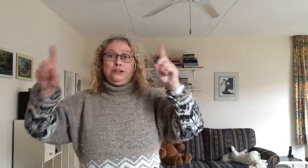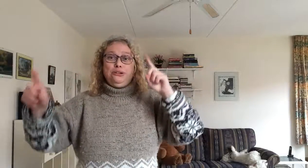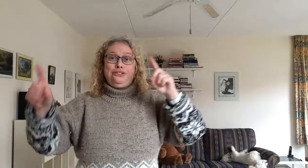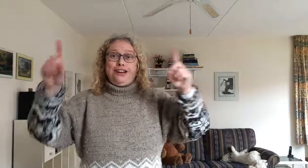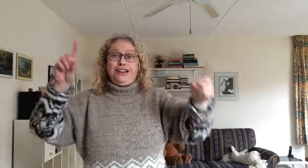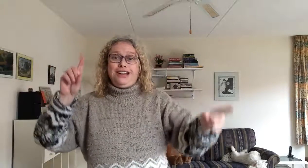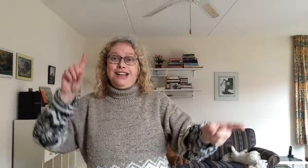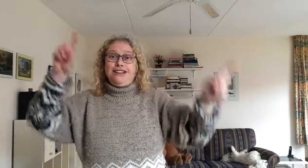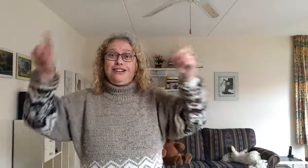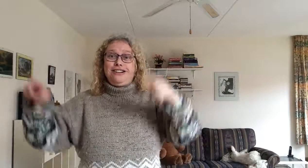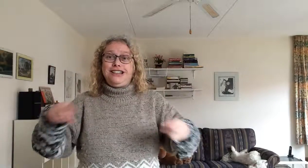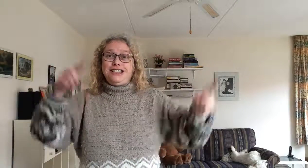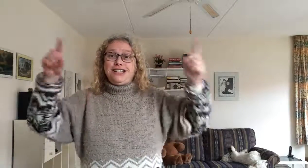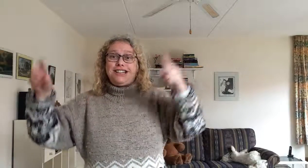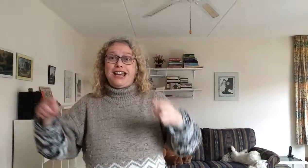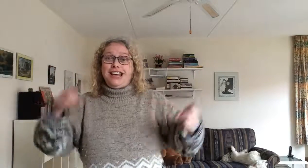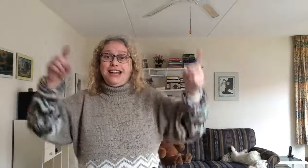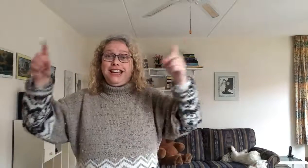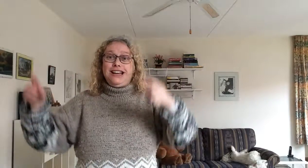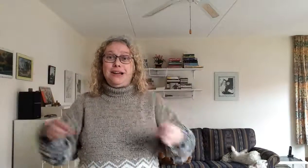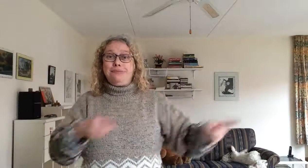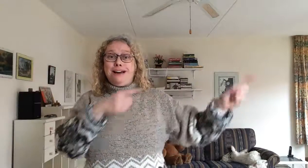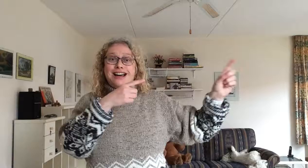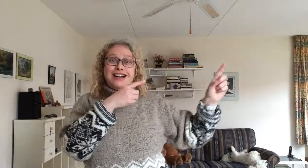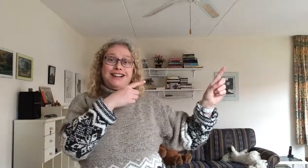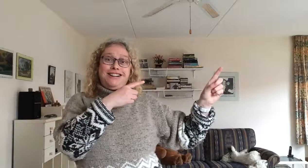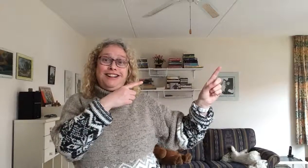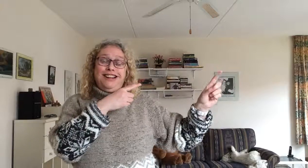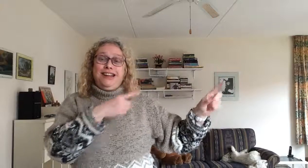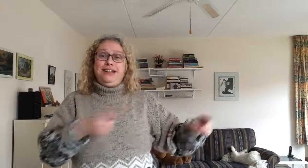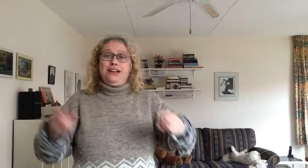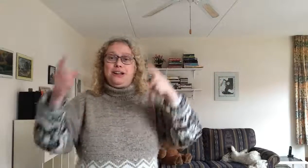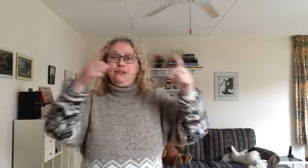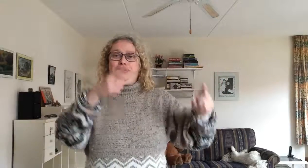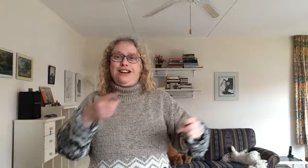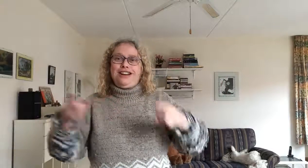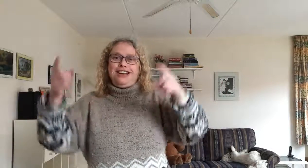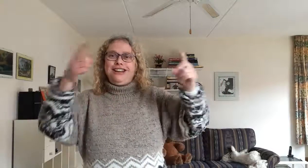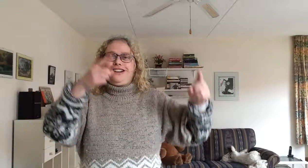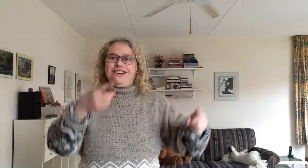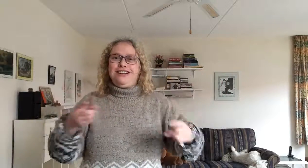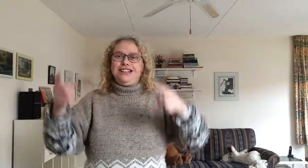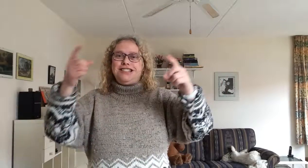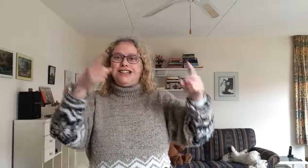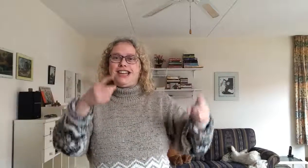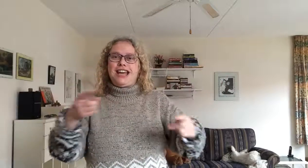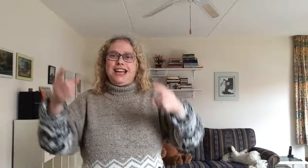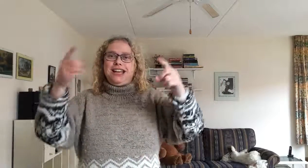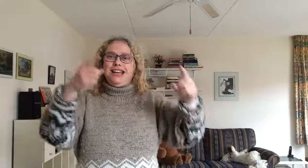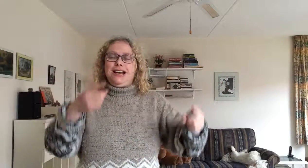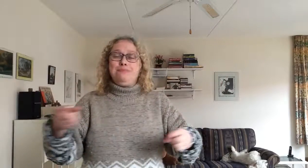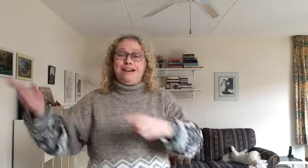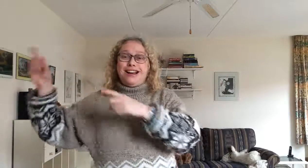Jeroen van Inkel is het helemaal. Jeroen van Inkel is het